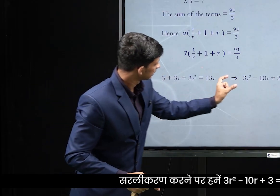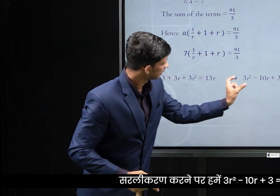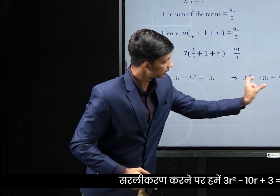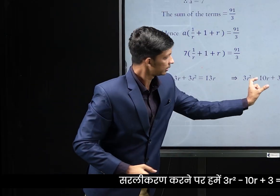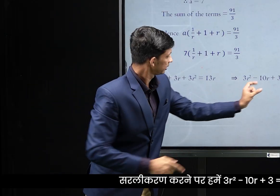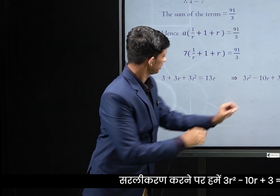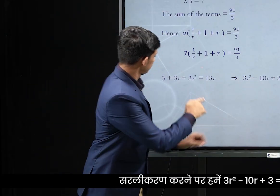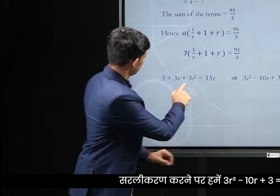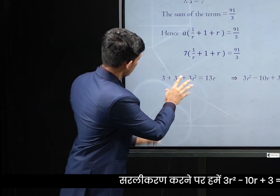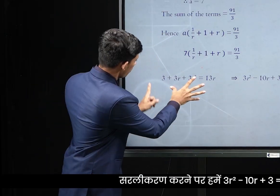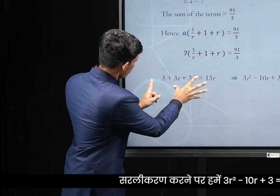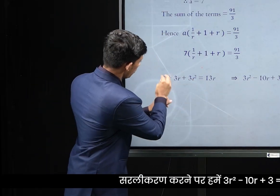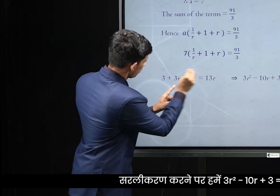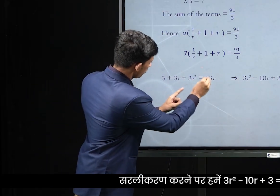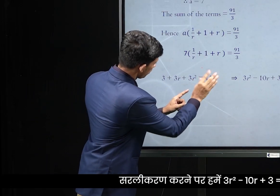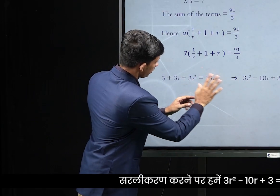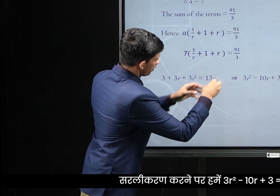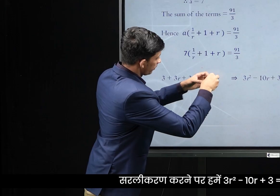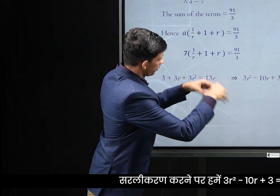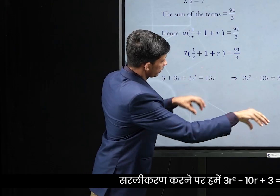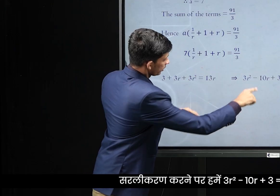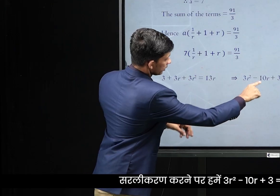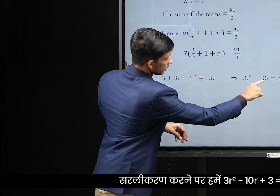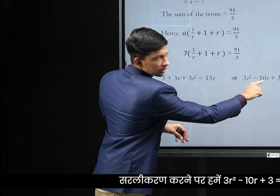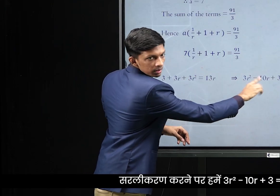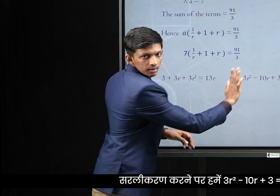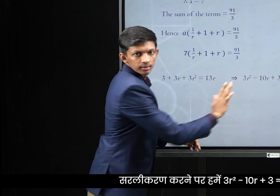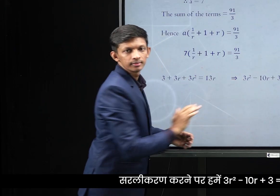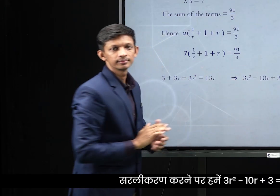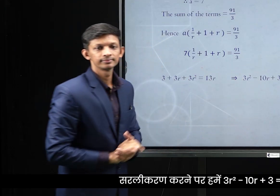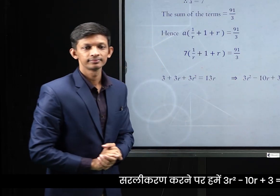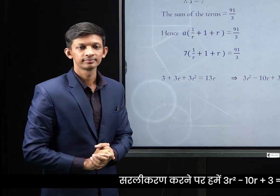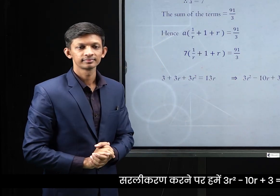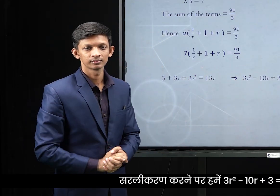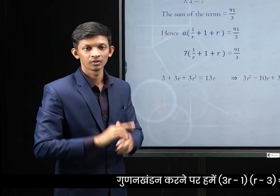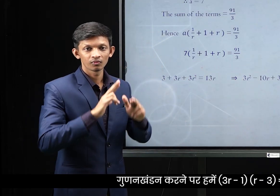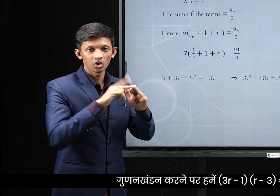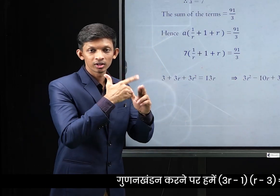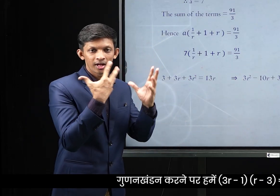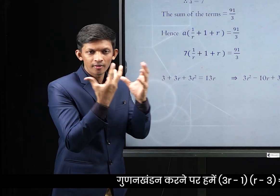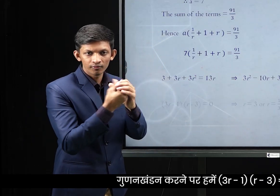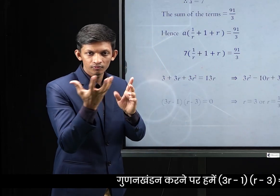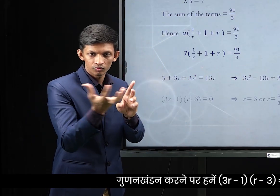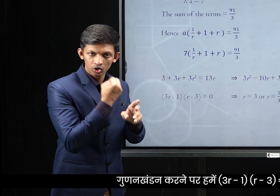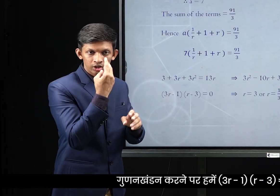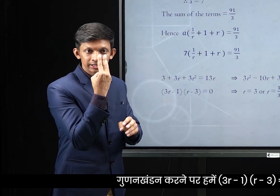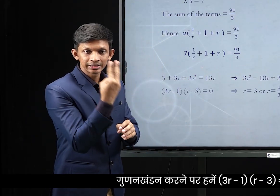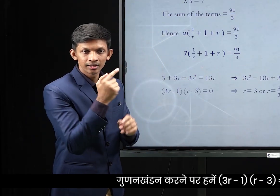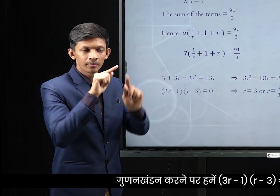सरलीकरण करने पर हमें r - 10r + 3 इक्वल्स 0 प्राप्त होता है। गुणनखंडन करने पर हमें